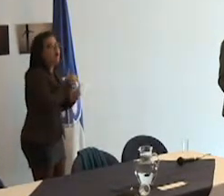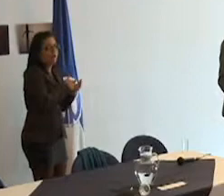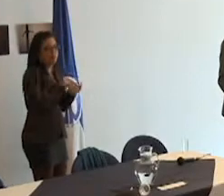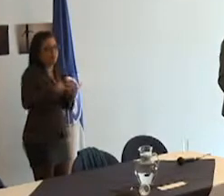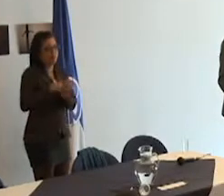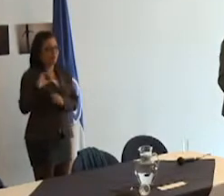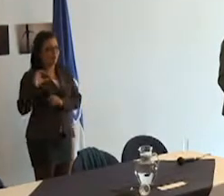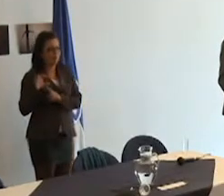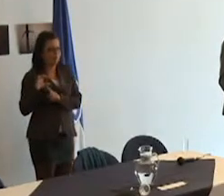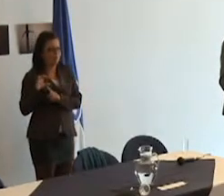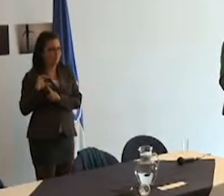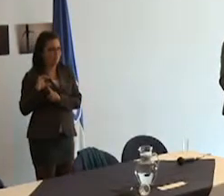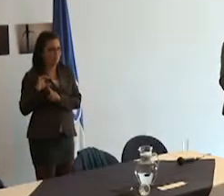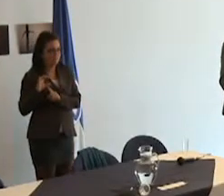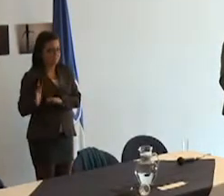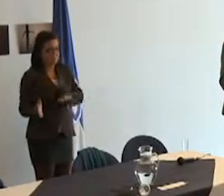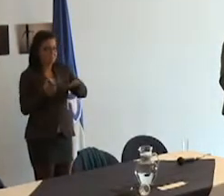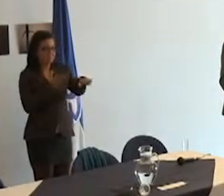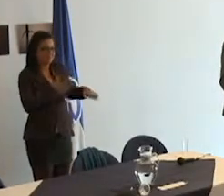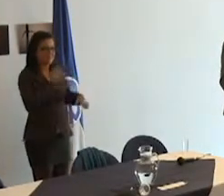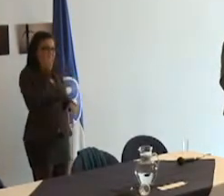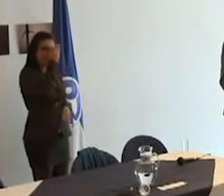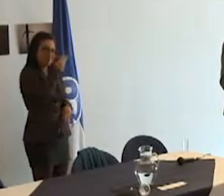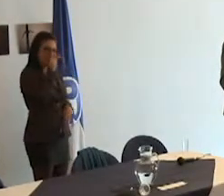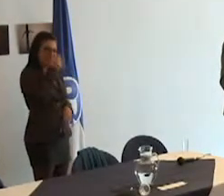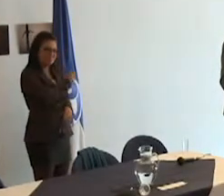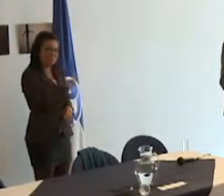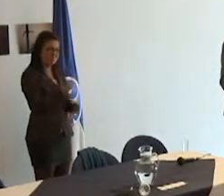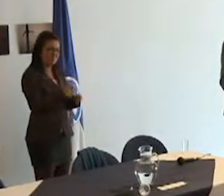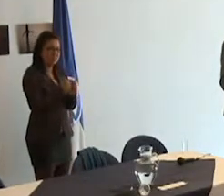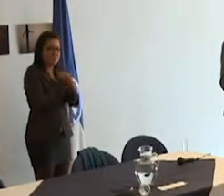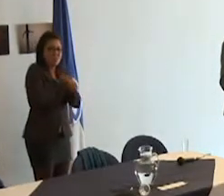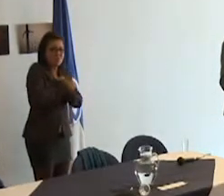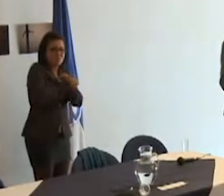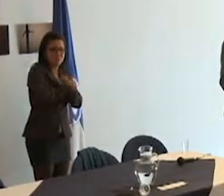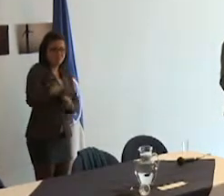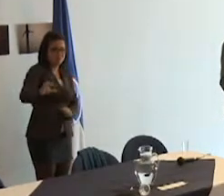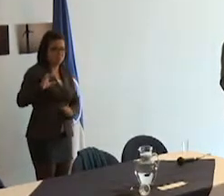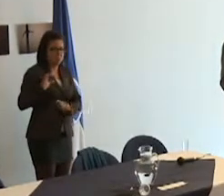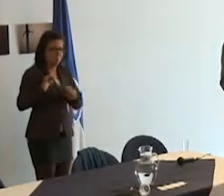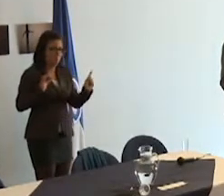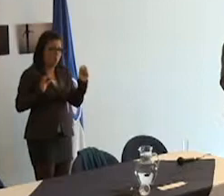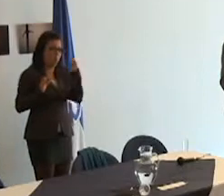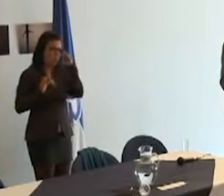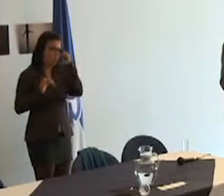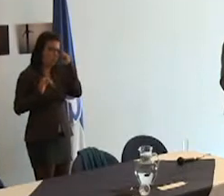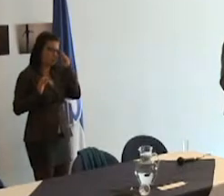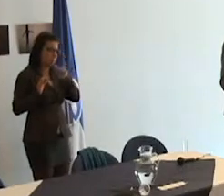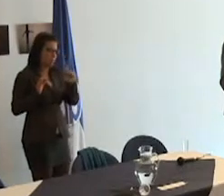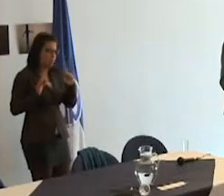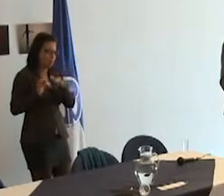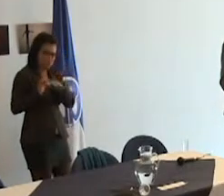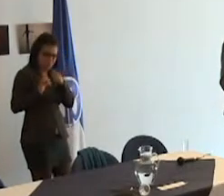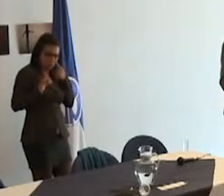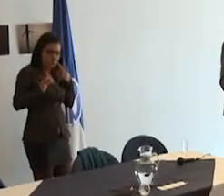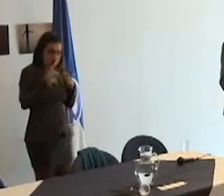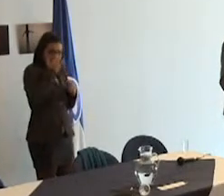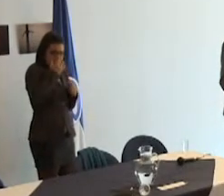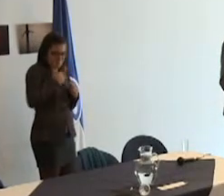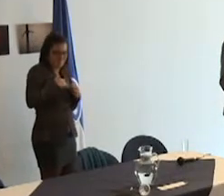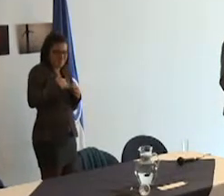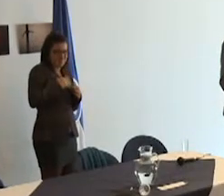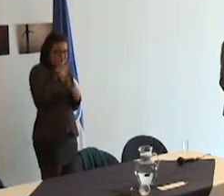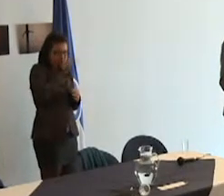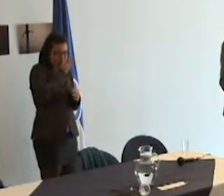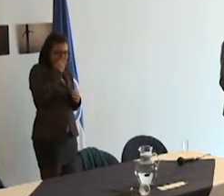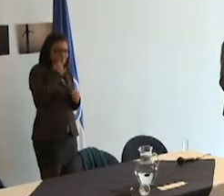Los negros, esclavizados totalmente, tampoco recibían salario. se convirtieron en el vehículo principal